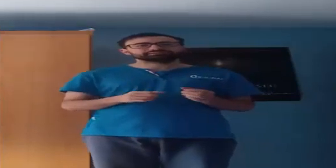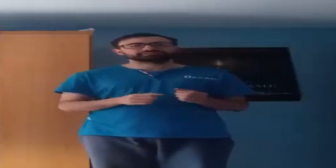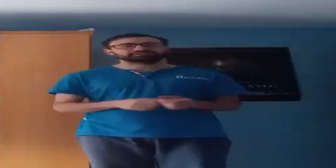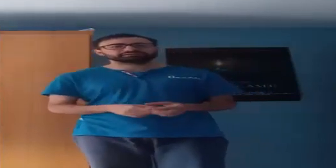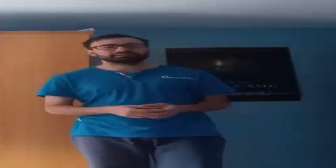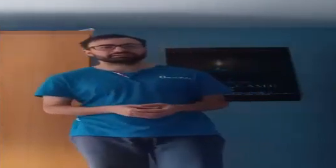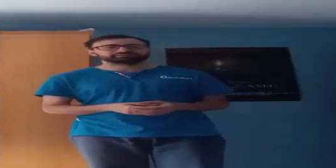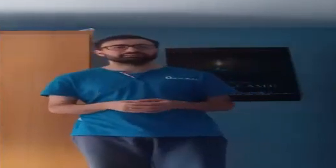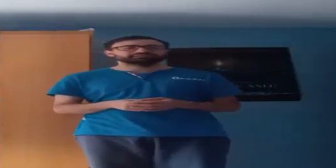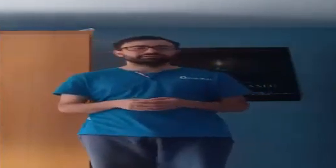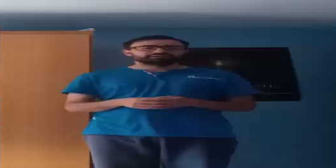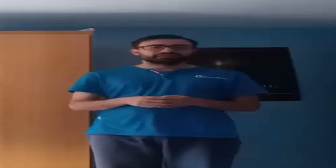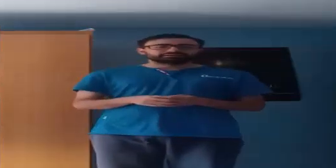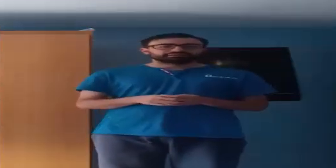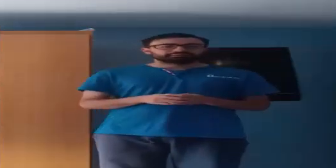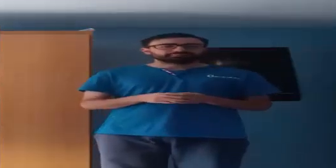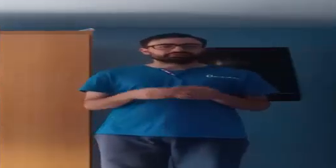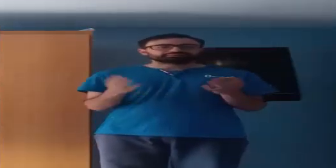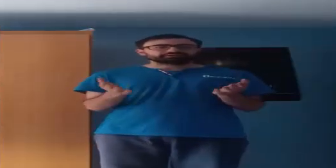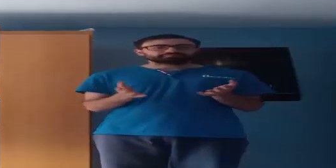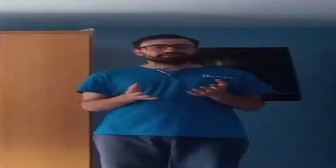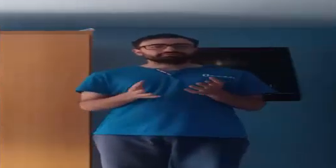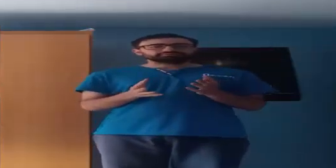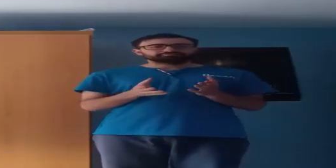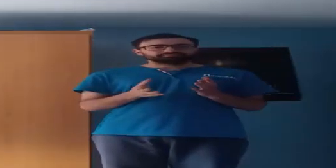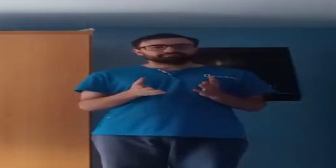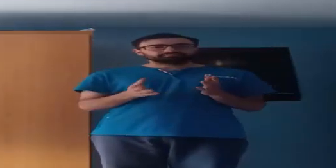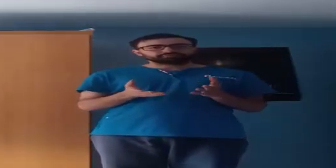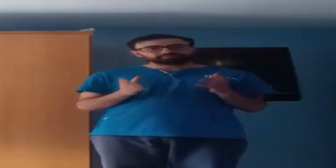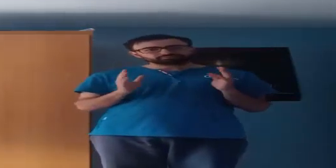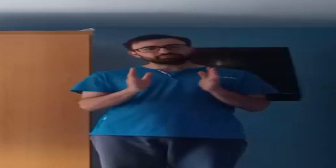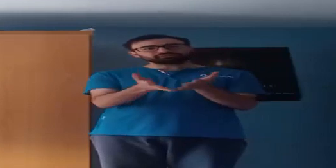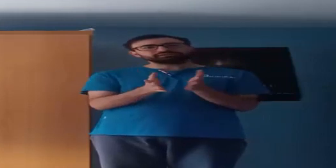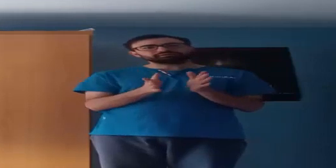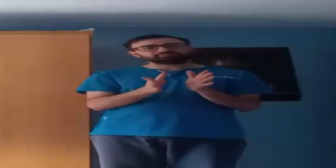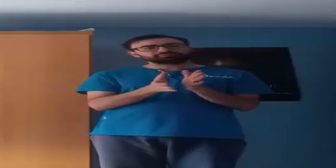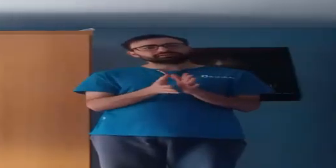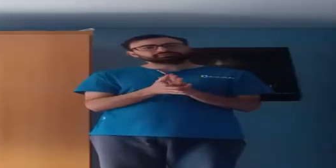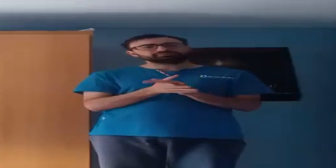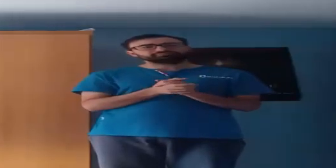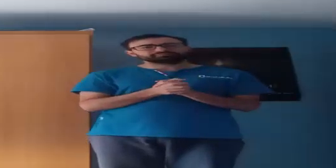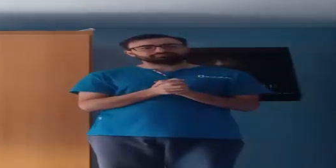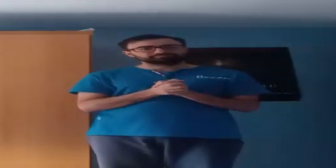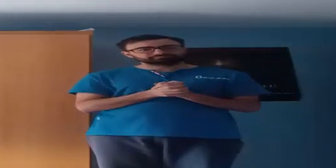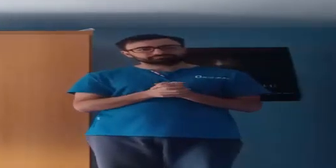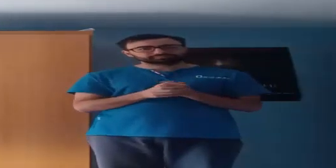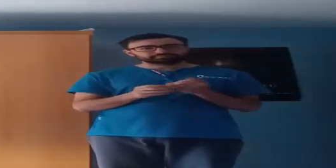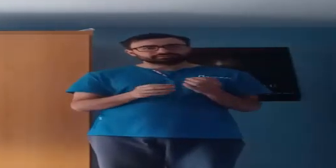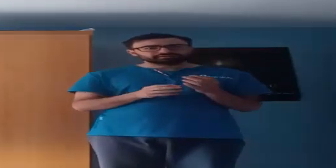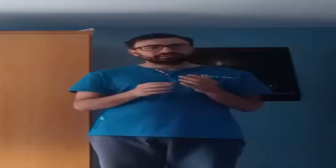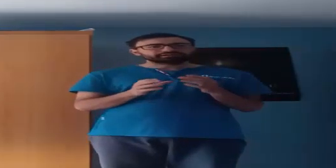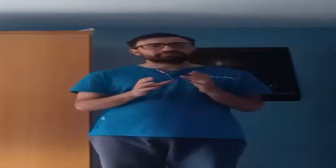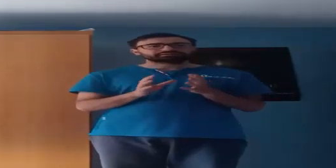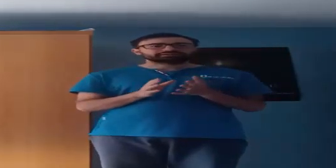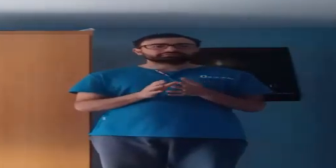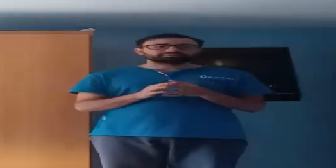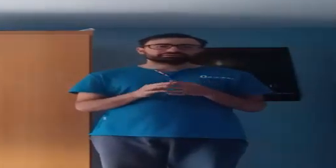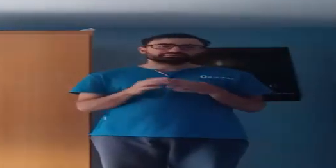está el perro Cerbero. Primero tuvo que cruzar con el barquero, que